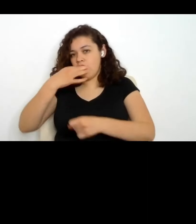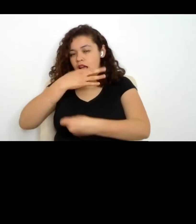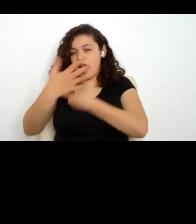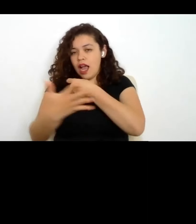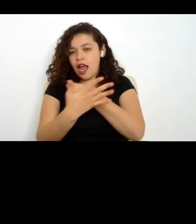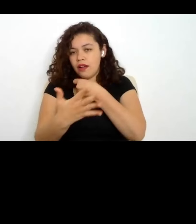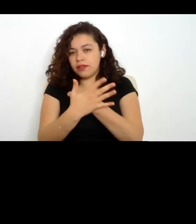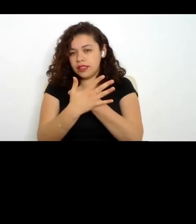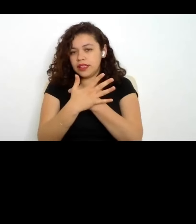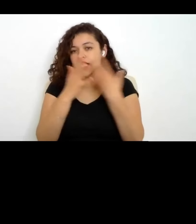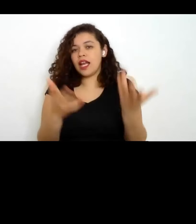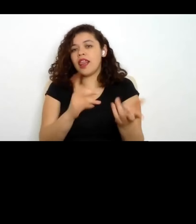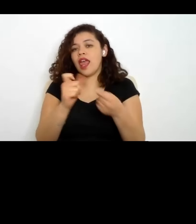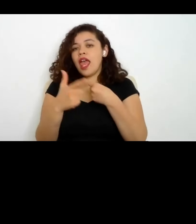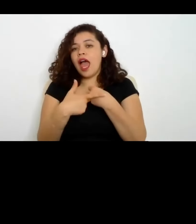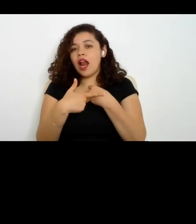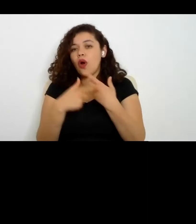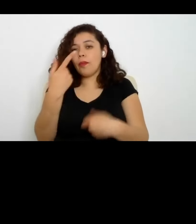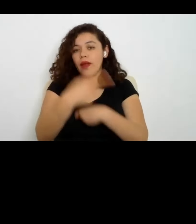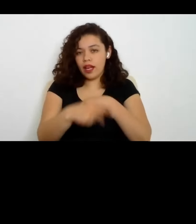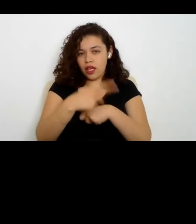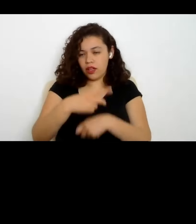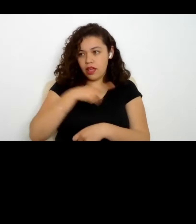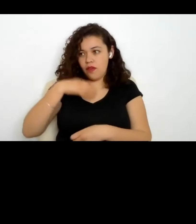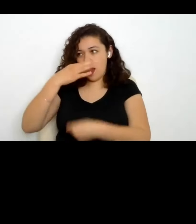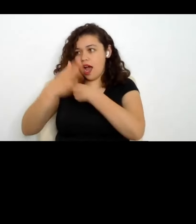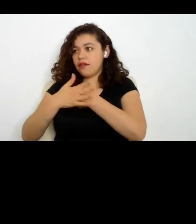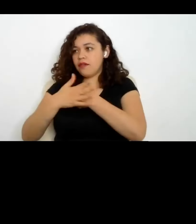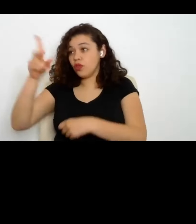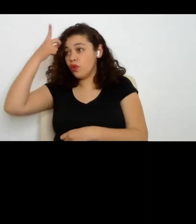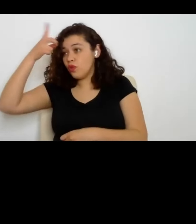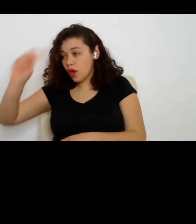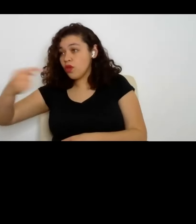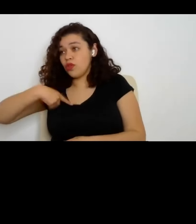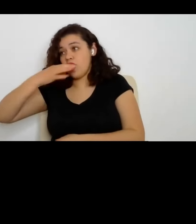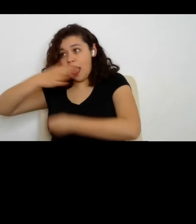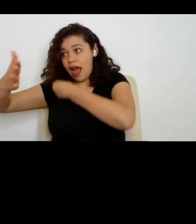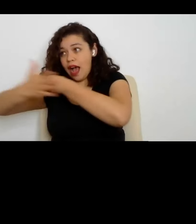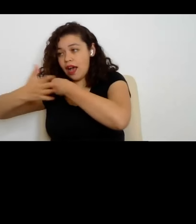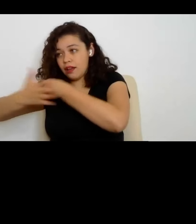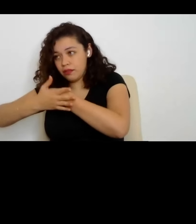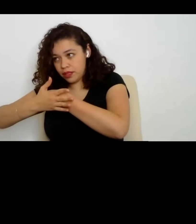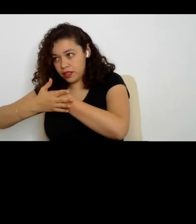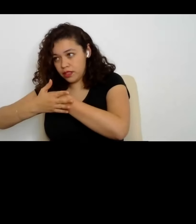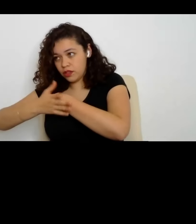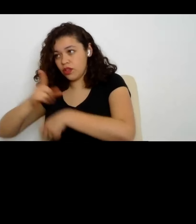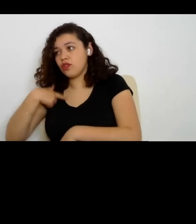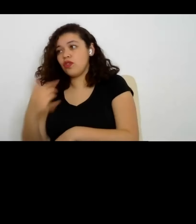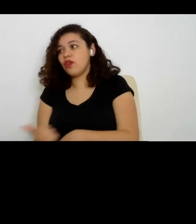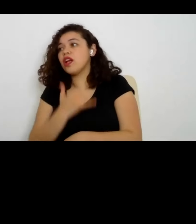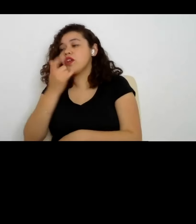estas vulneraciones a los titulares. Y el responsable deberá informar al titular de